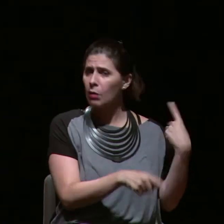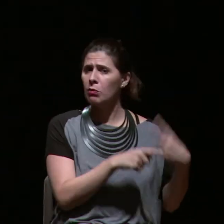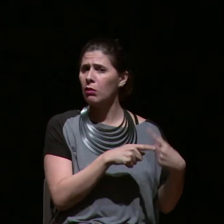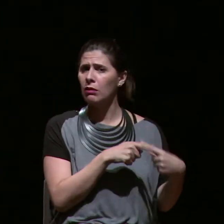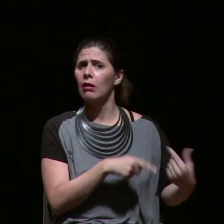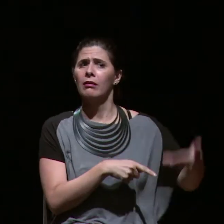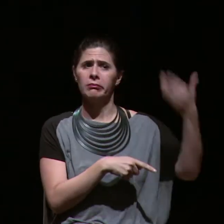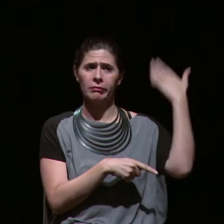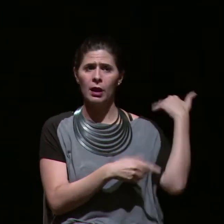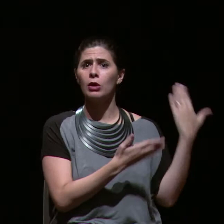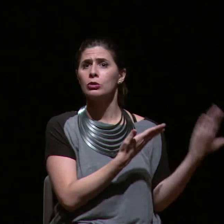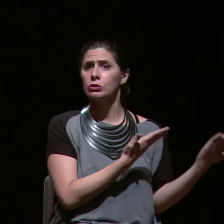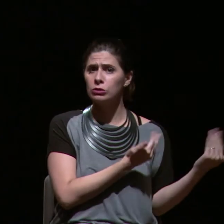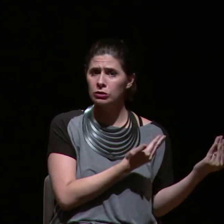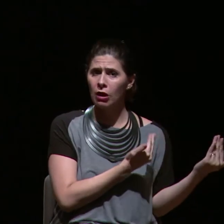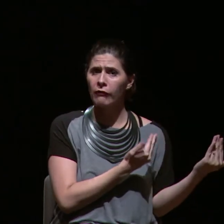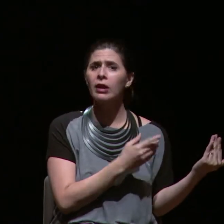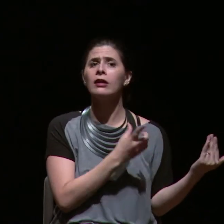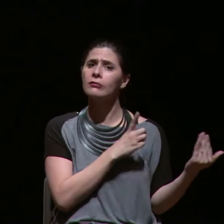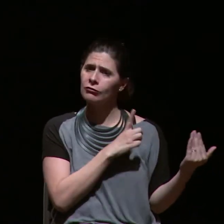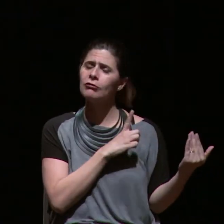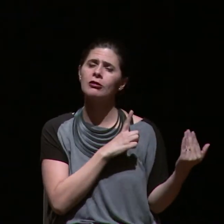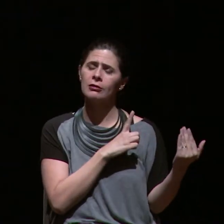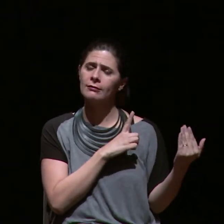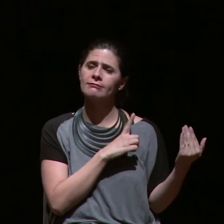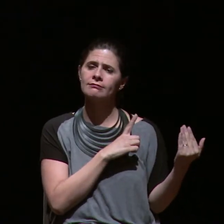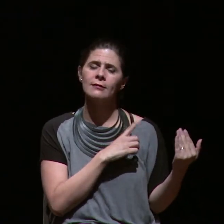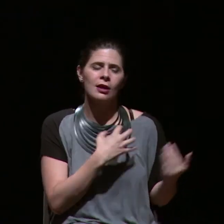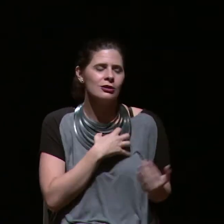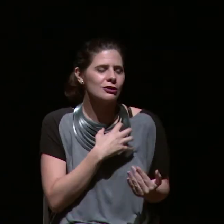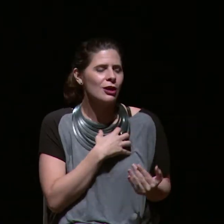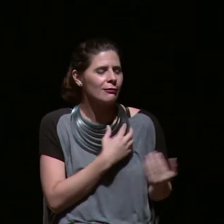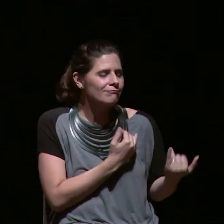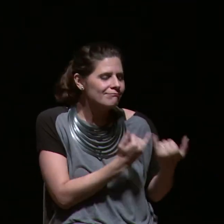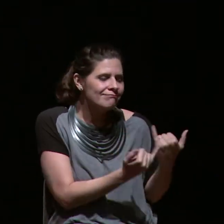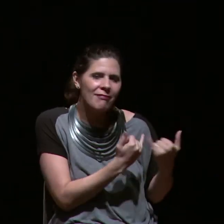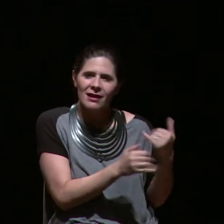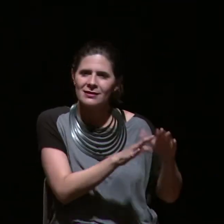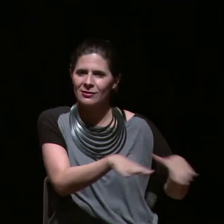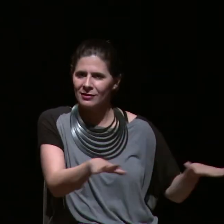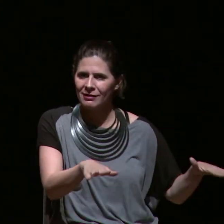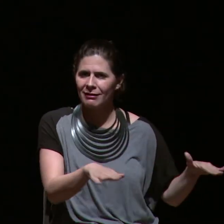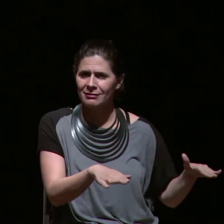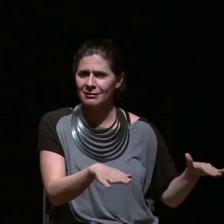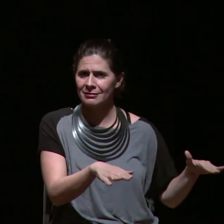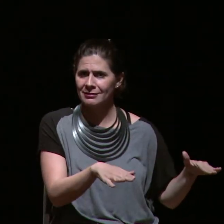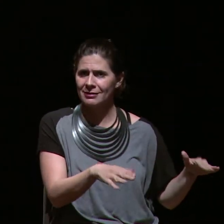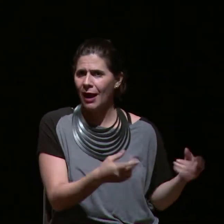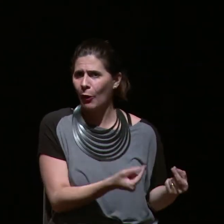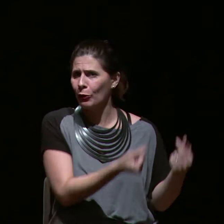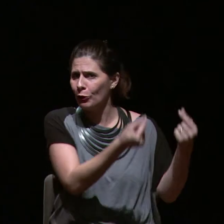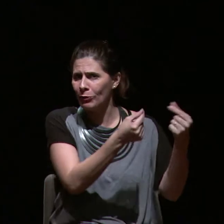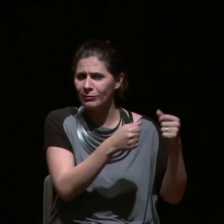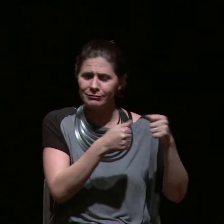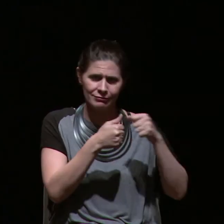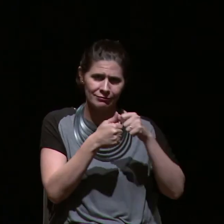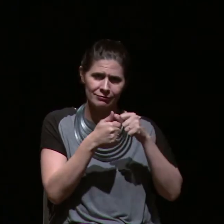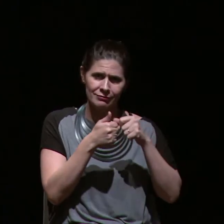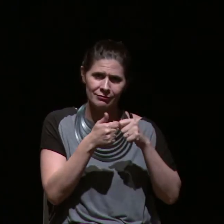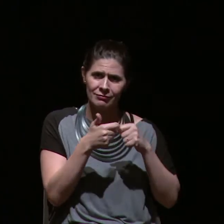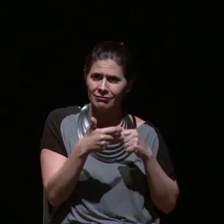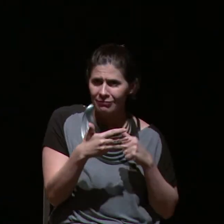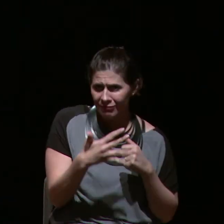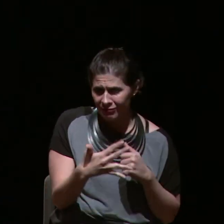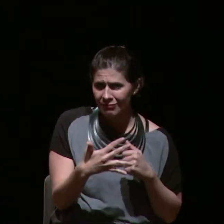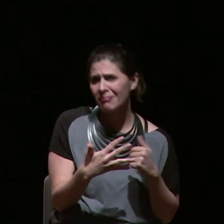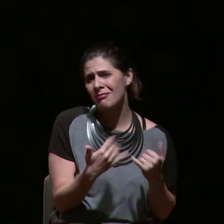juventudes um perfil socioeconômico tão semelhante com o daquelas crianças, histórias de vida permeadas por eventos tão uníssonos.